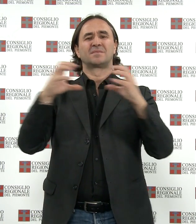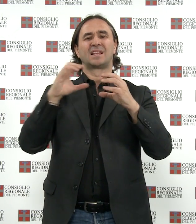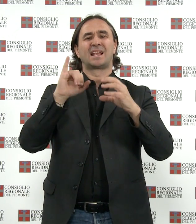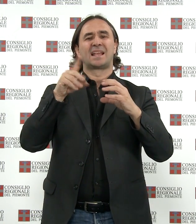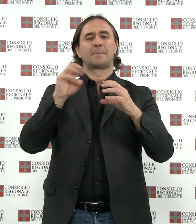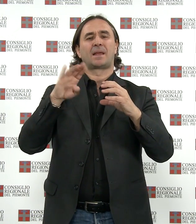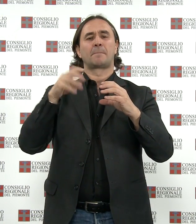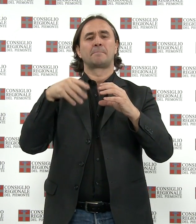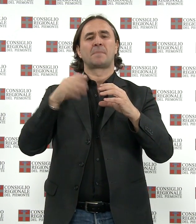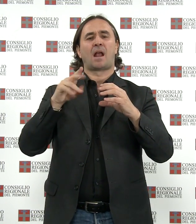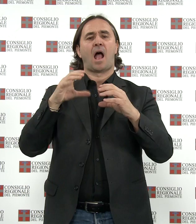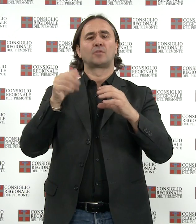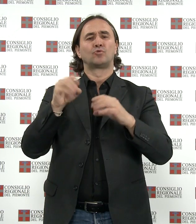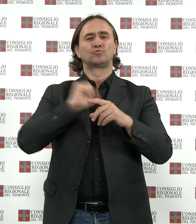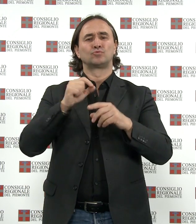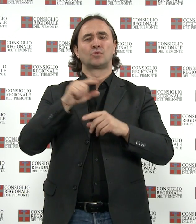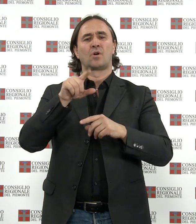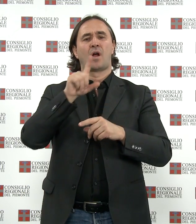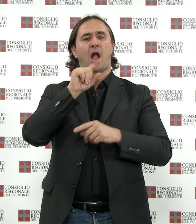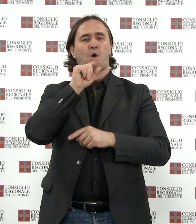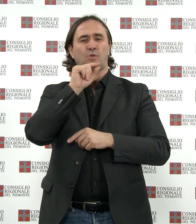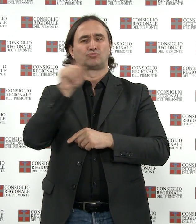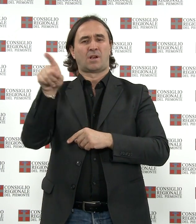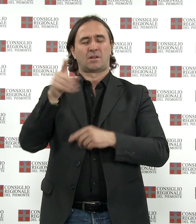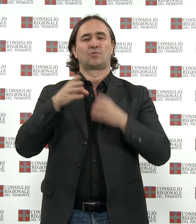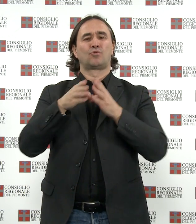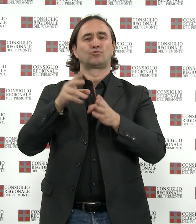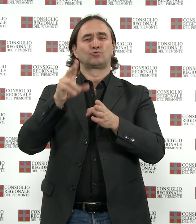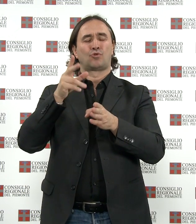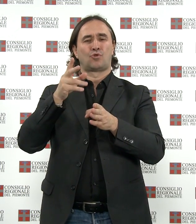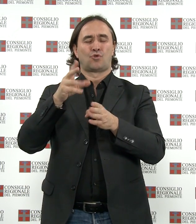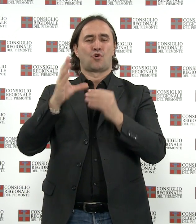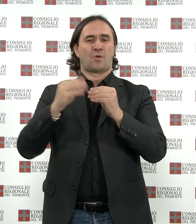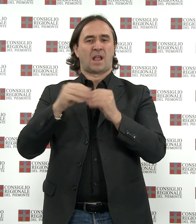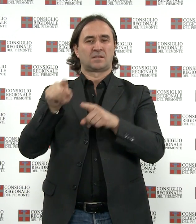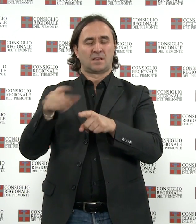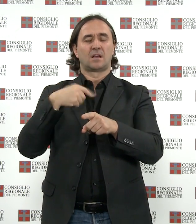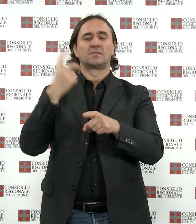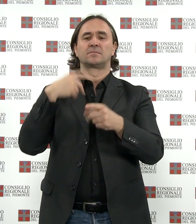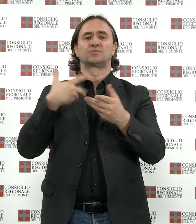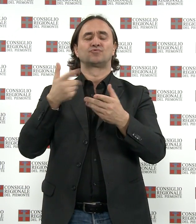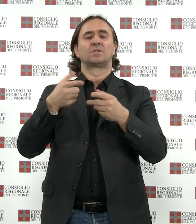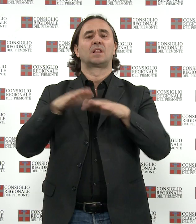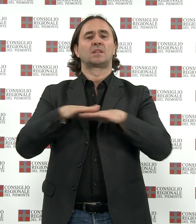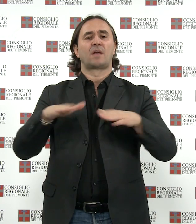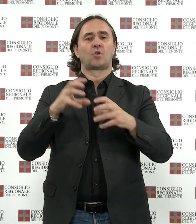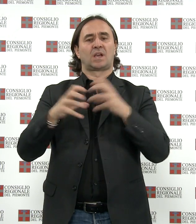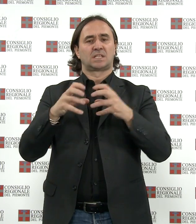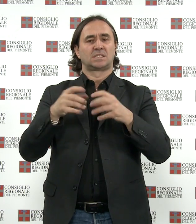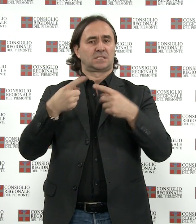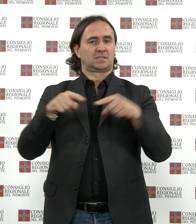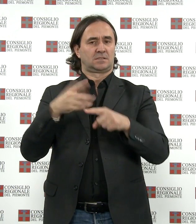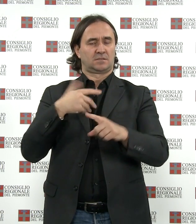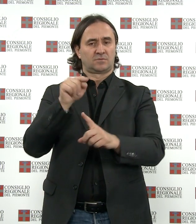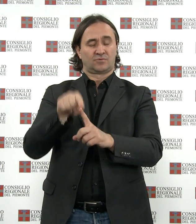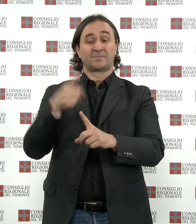di Corso Romania a Torino, cui è stata garantita la massima attenzione per l'apertura di un tavolo di crisi. In chiusura di seduta